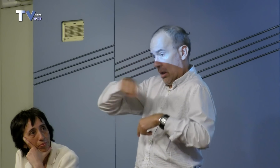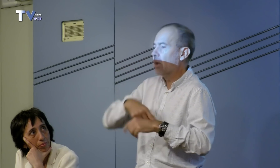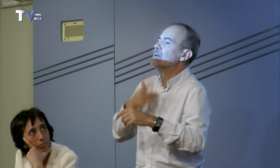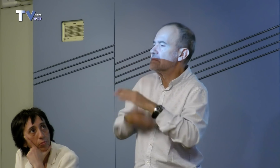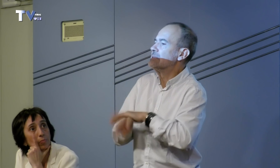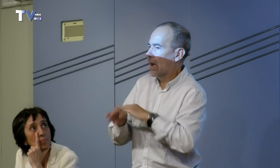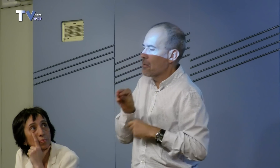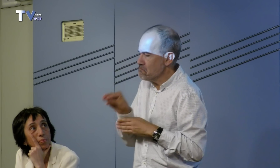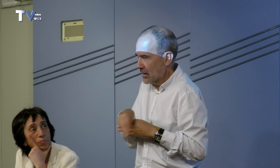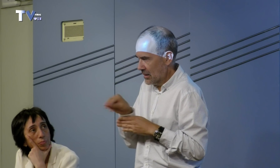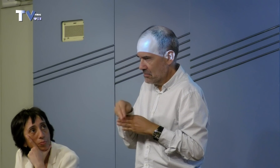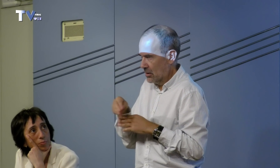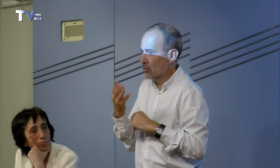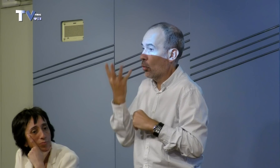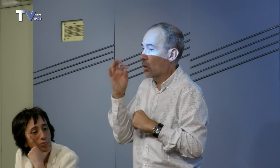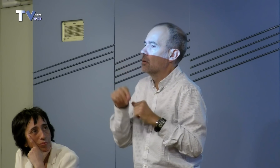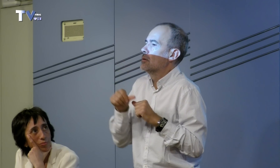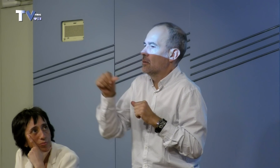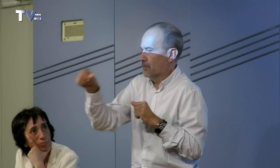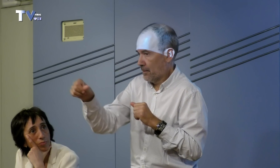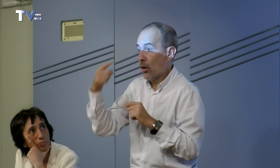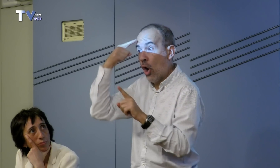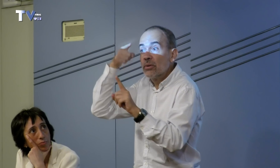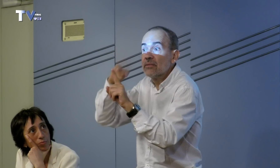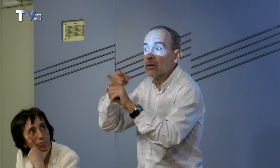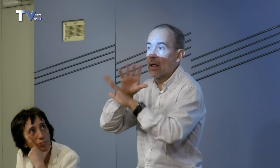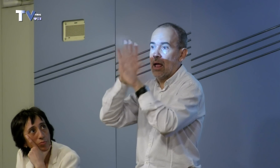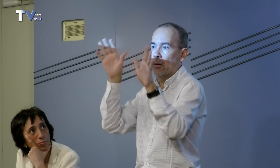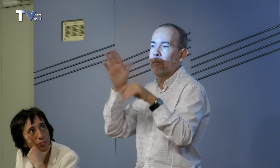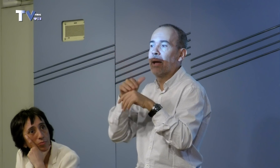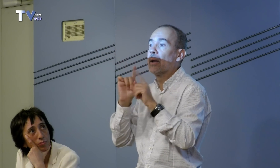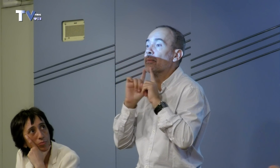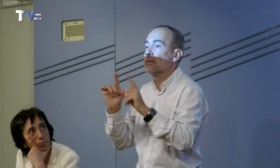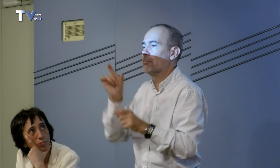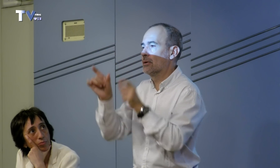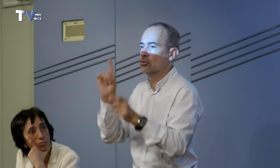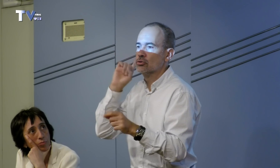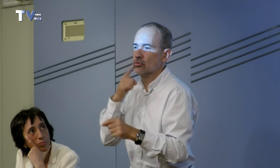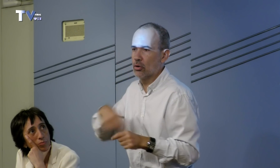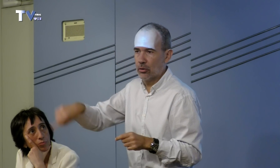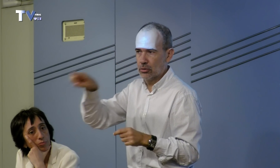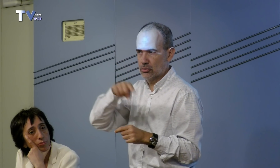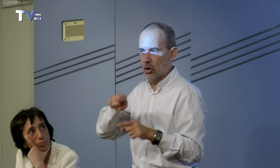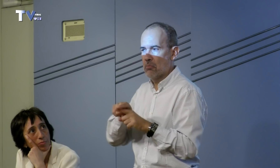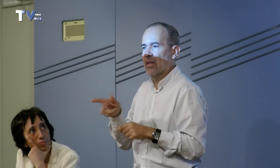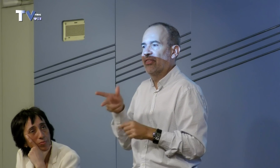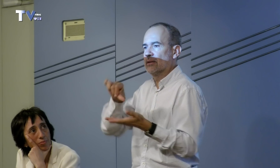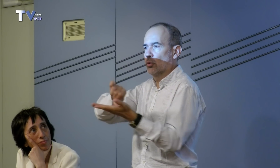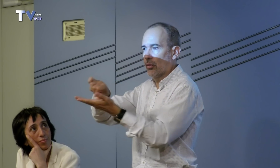frondós, tenim una entitat que hem de seguir cuidant, hem de seguir lluitant, hem de seguir treballant pels nostres objectius, però sempre en benefici del